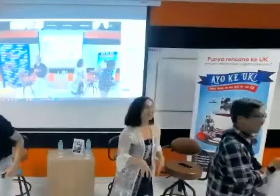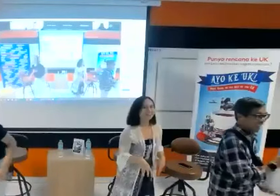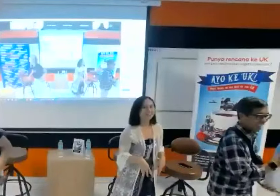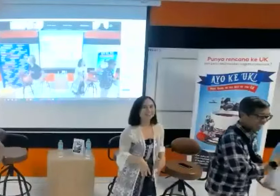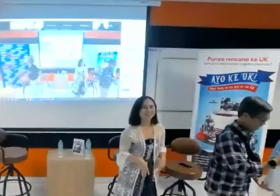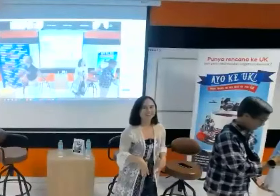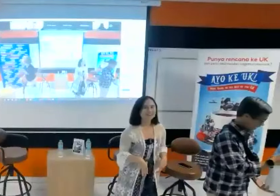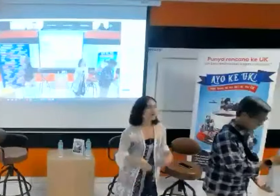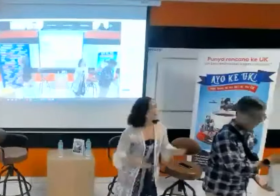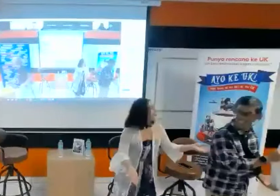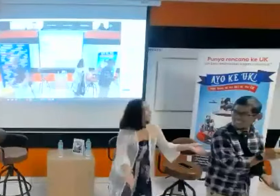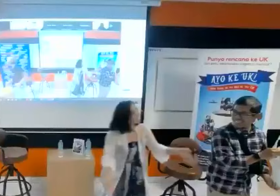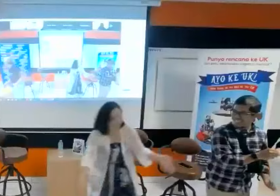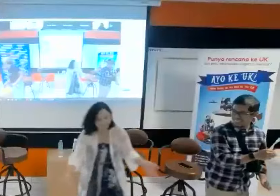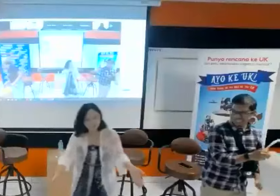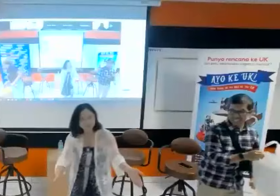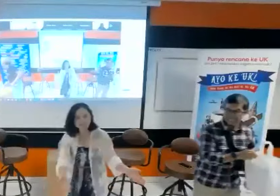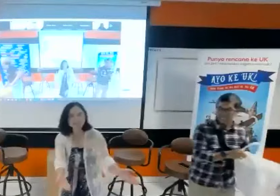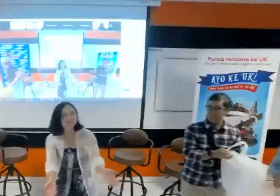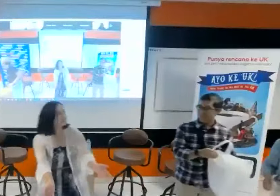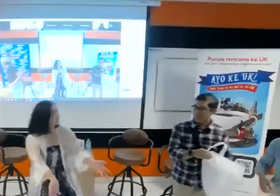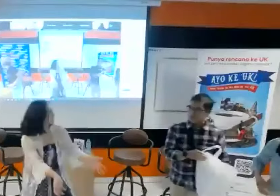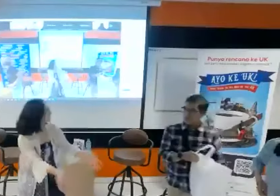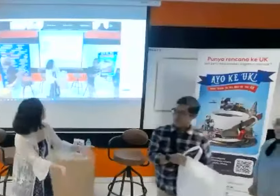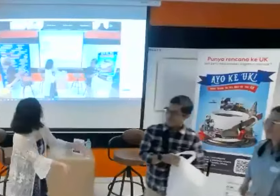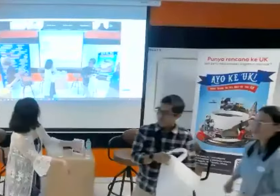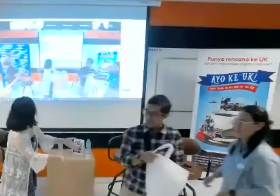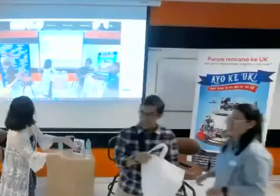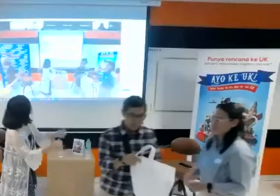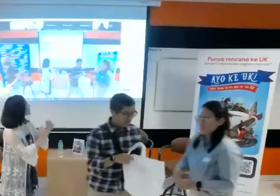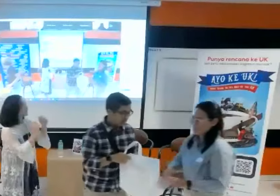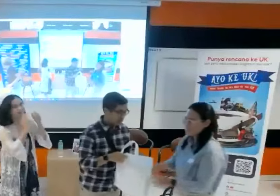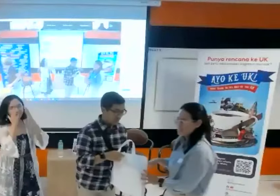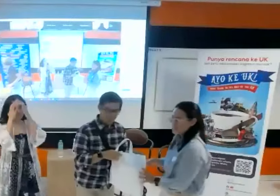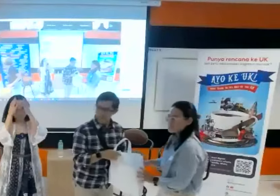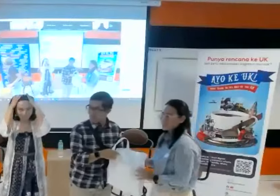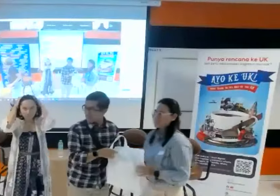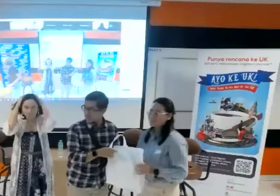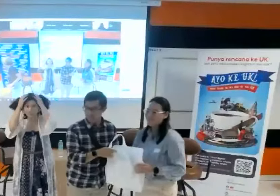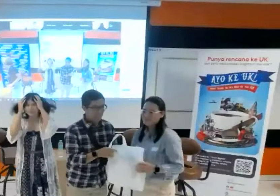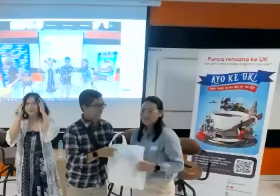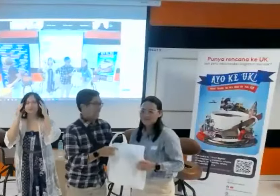MB eh boleh ke tengah dulu agak biar kita kelihatan